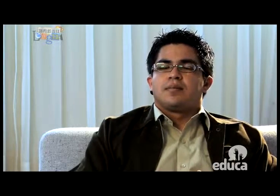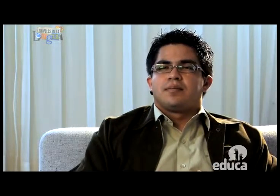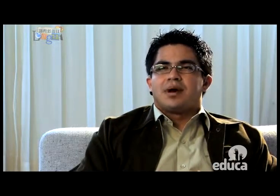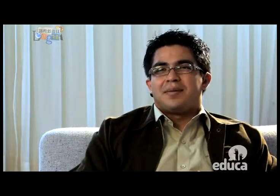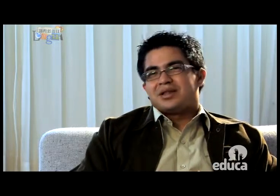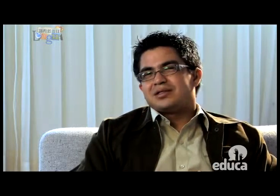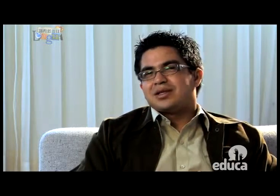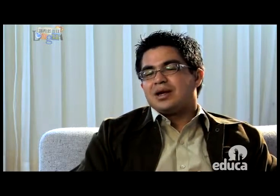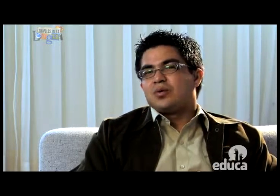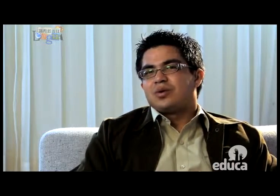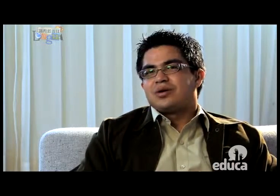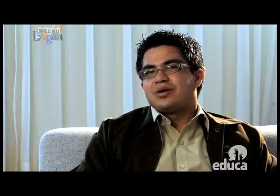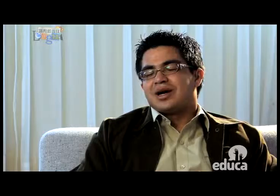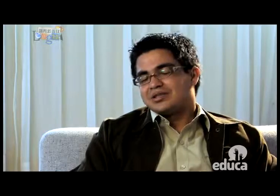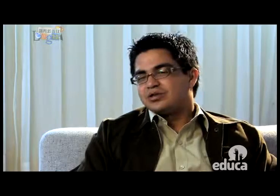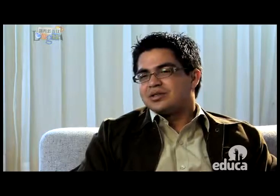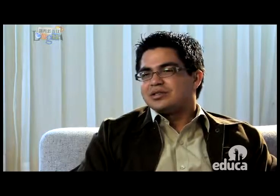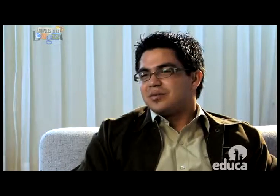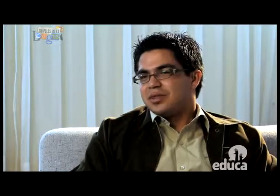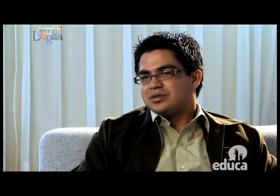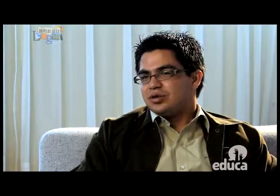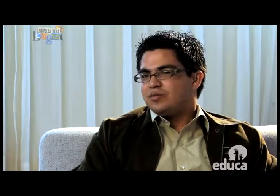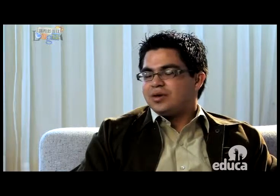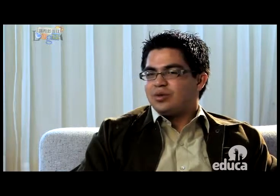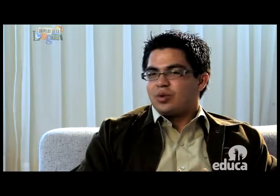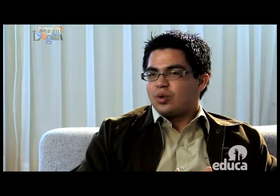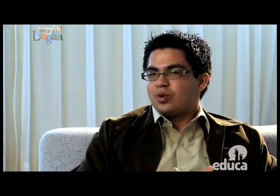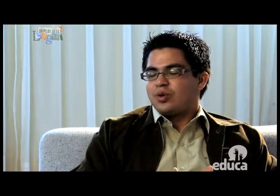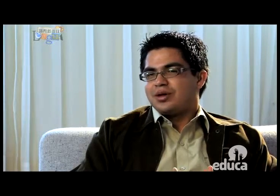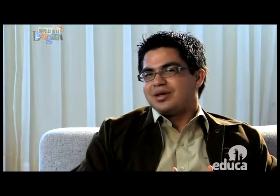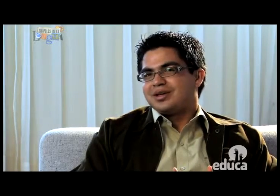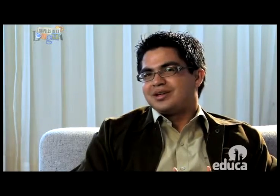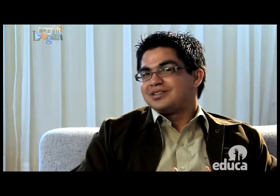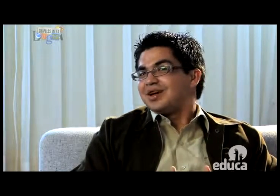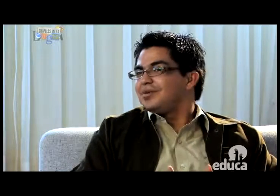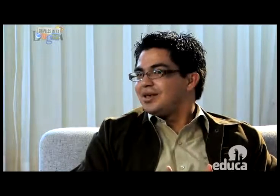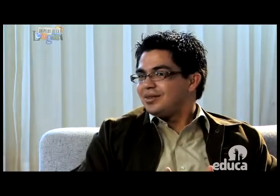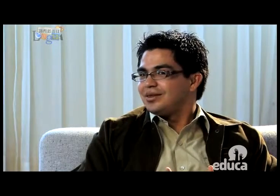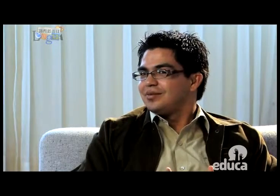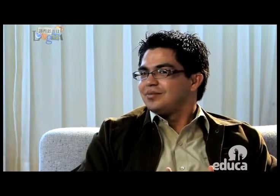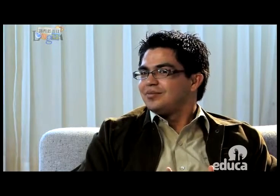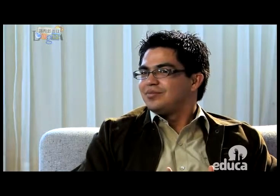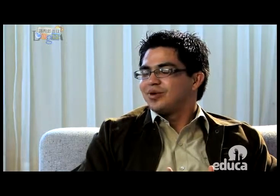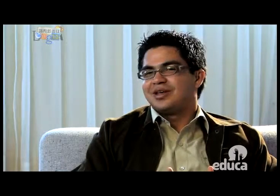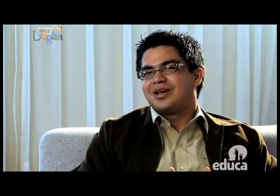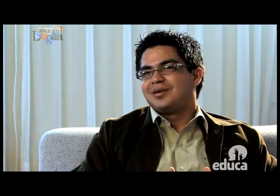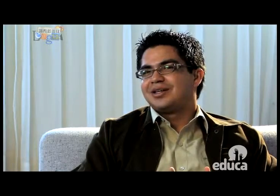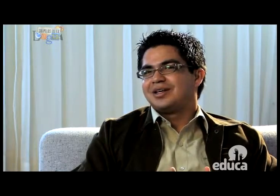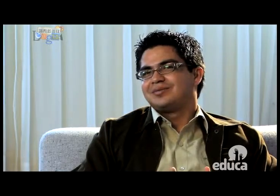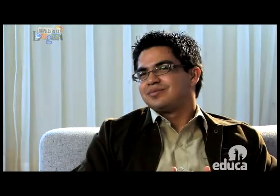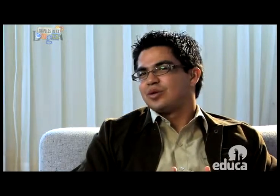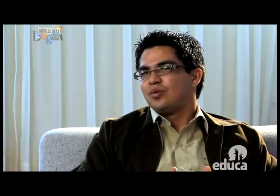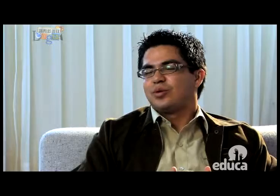A veces está el caso de discriminación, pero no está bien, porque a veces, como te